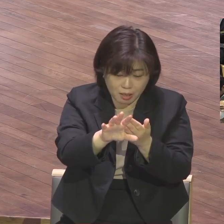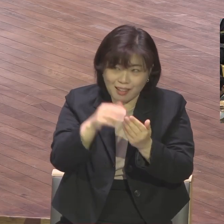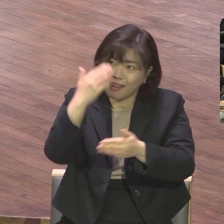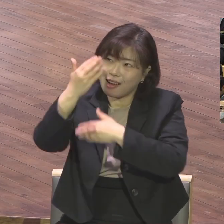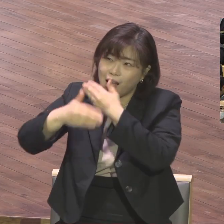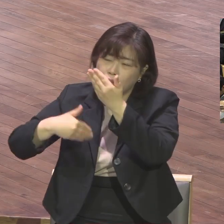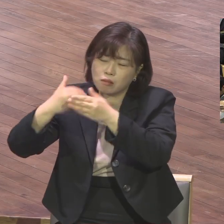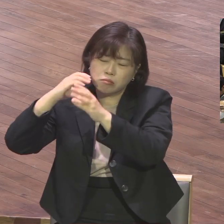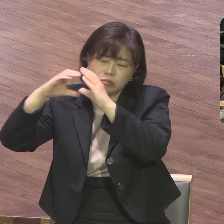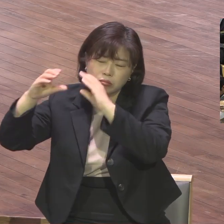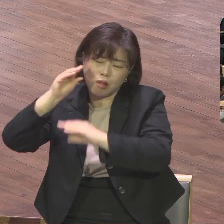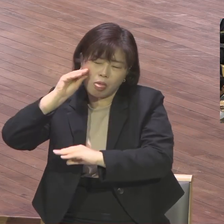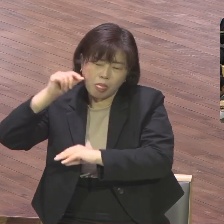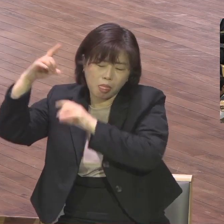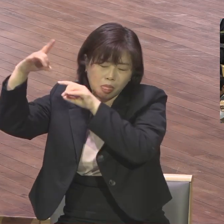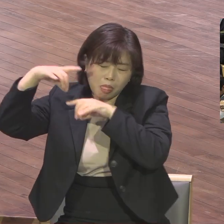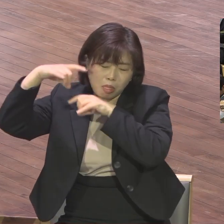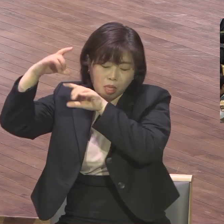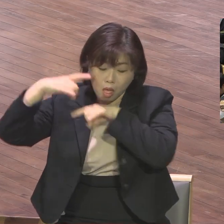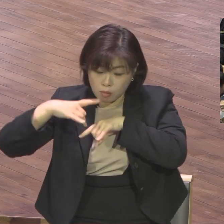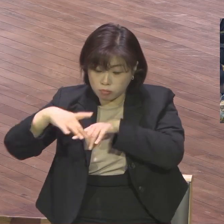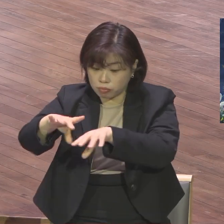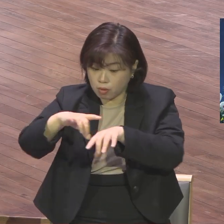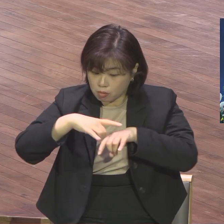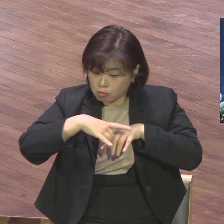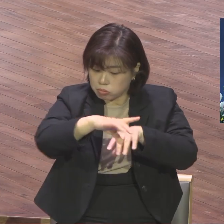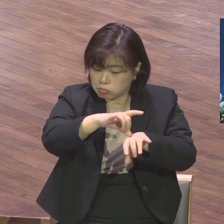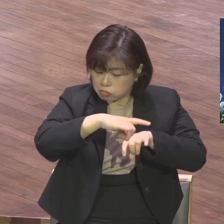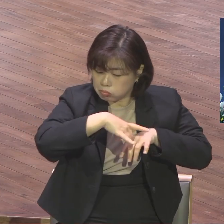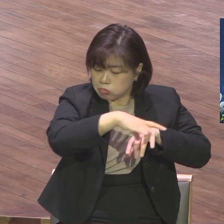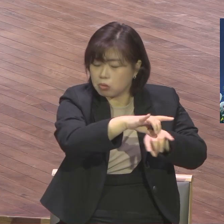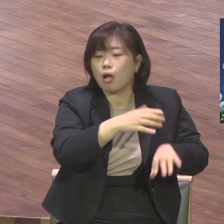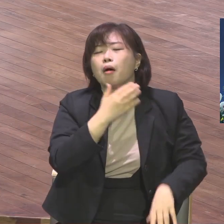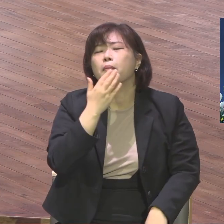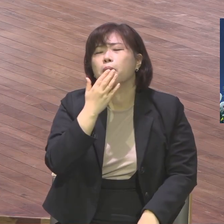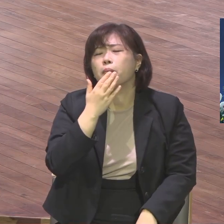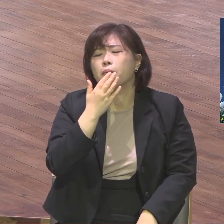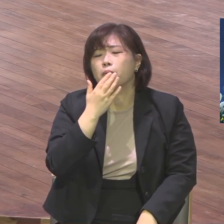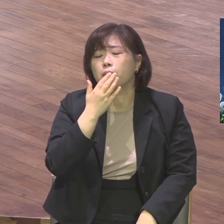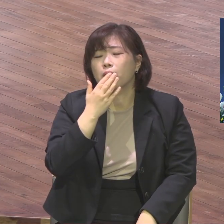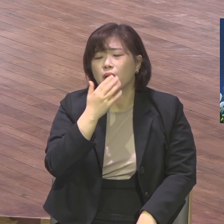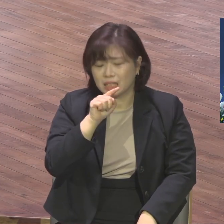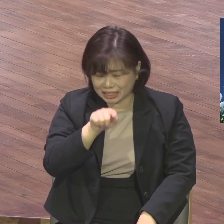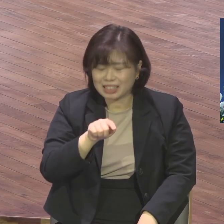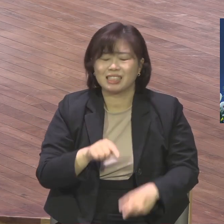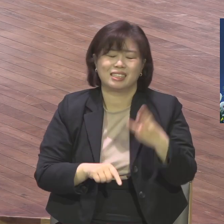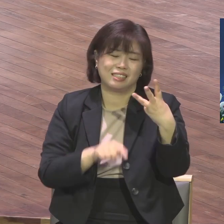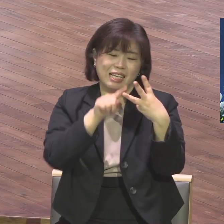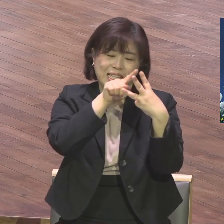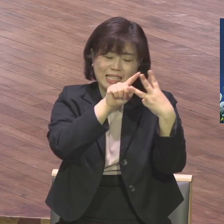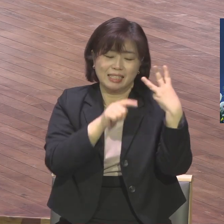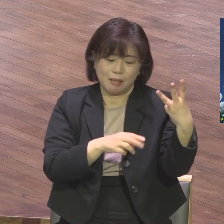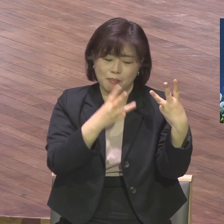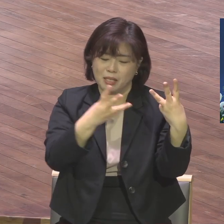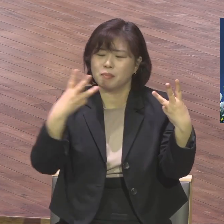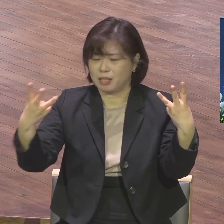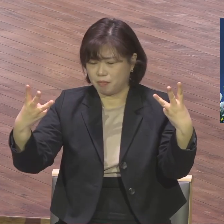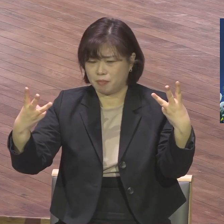그 자리에도 어버이 절에 막 여기 어르신들 2,200명이 와서 함께 막 축제를 했다 그래.